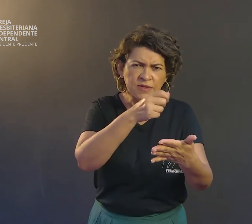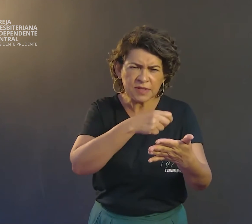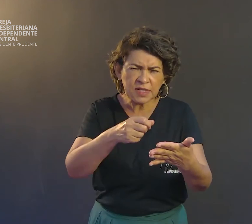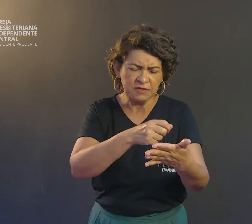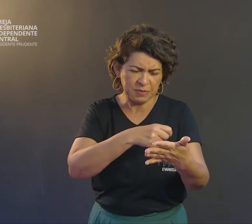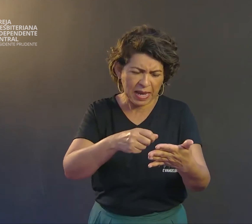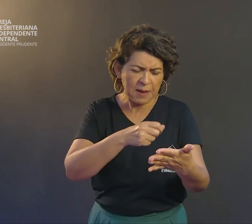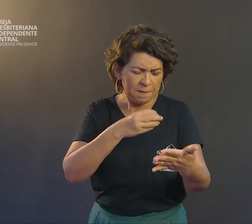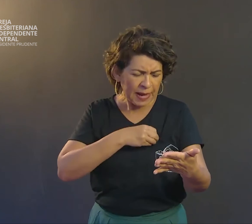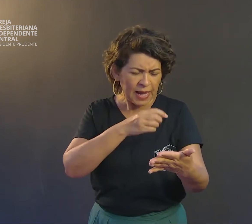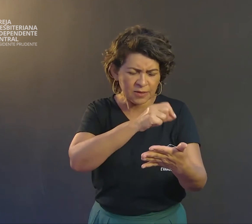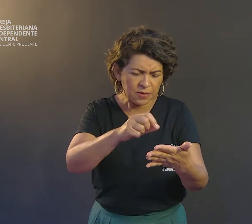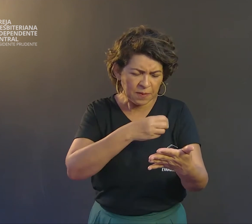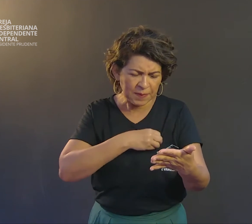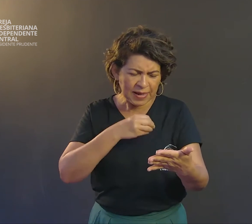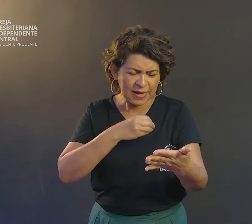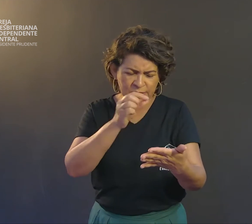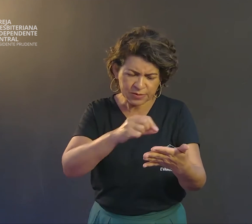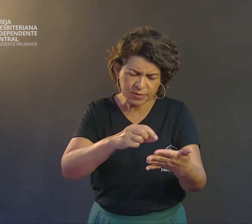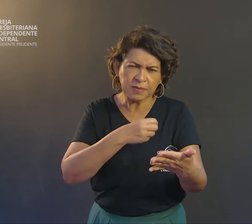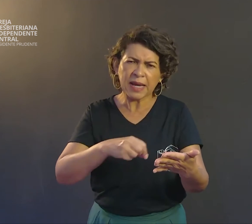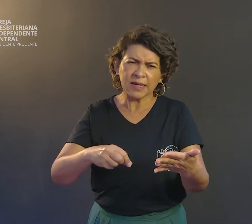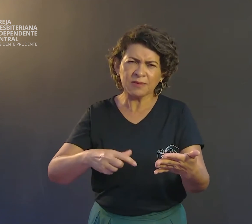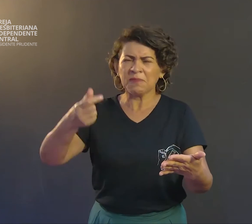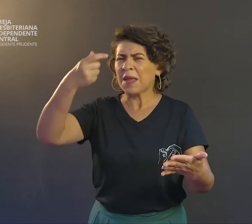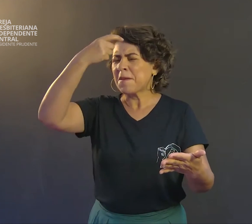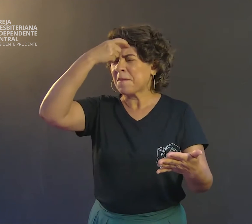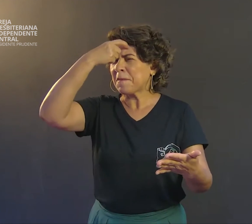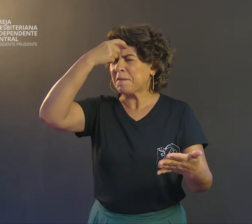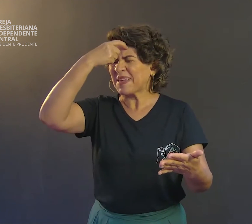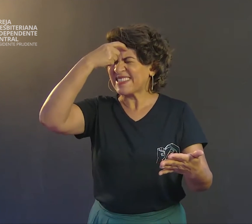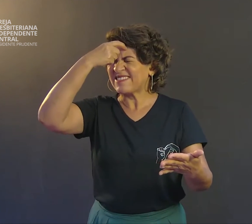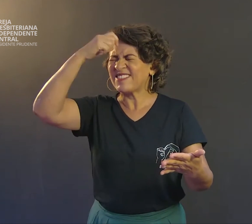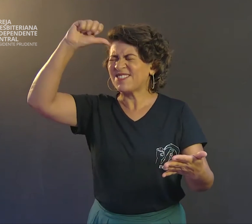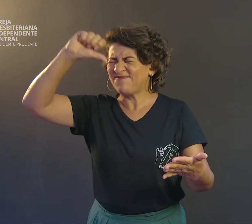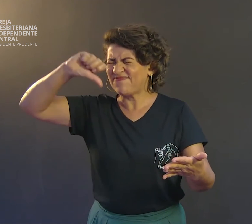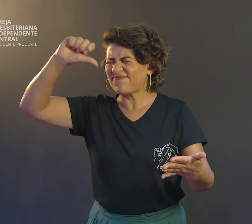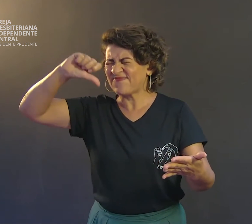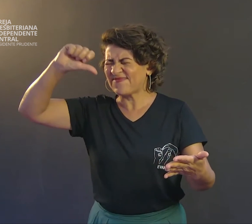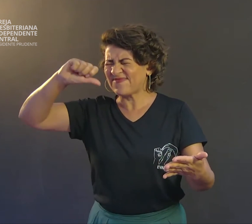Descreva também que tipo de pensamentos pecaminosos você costuma ter.